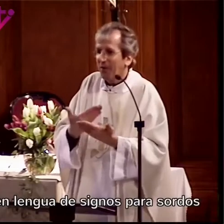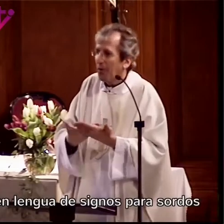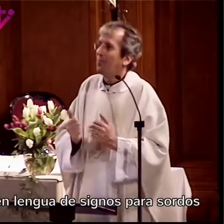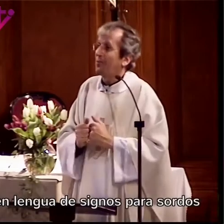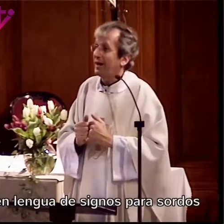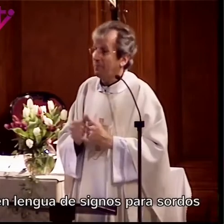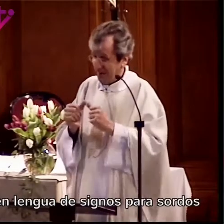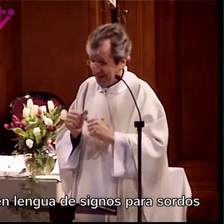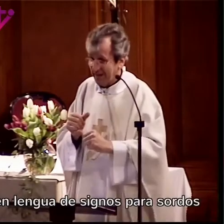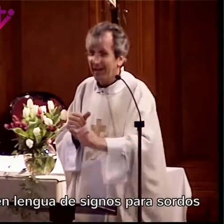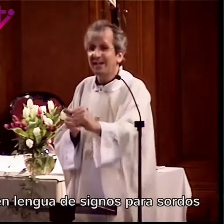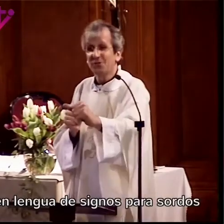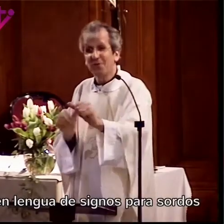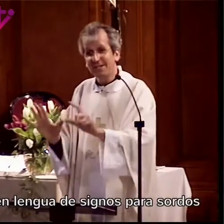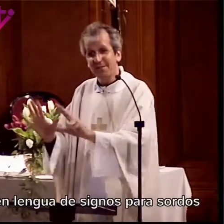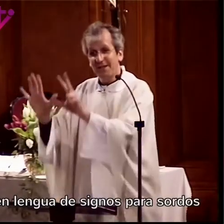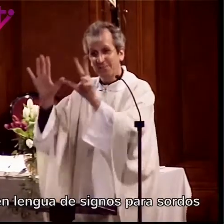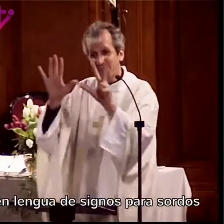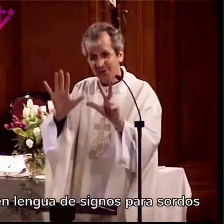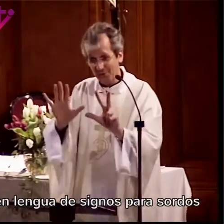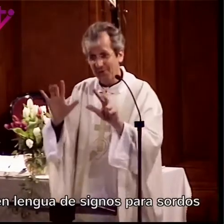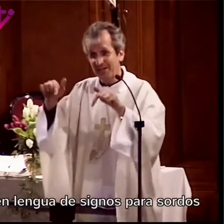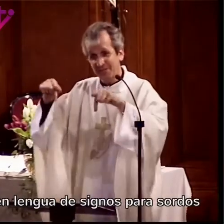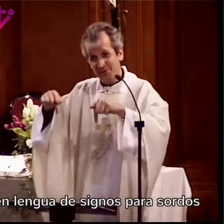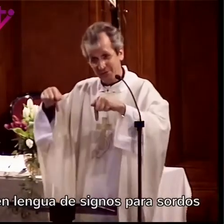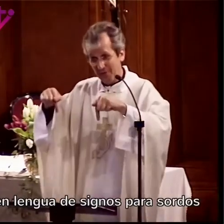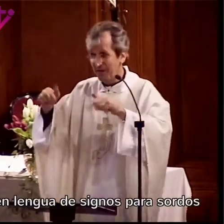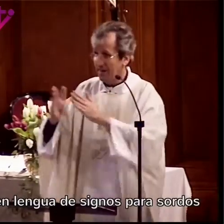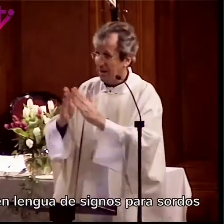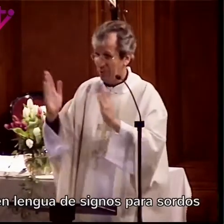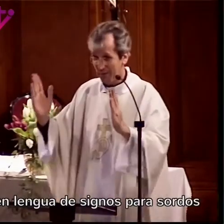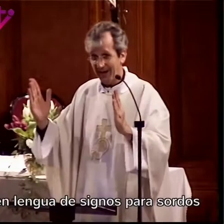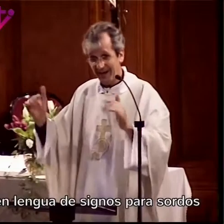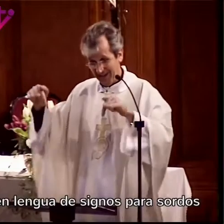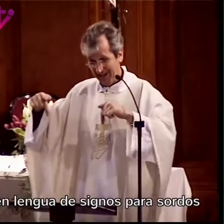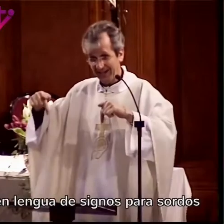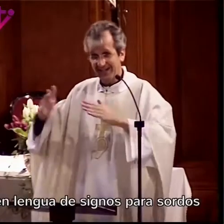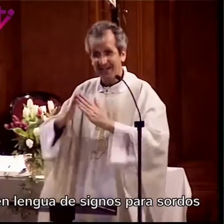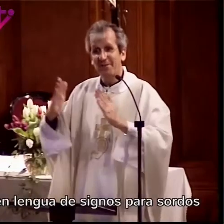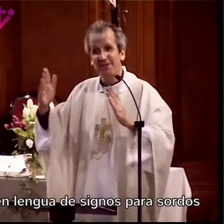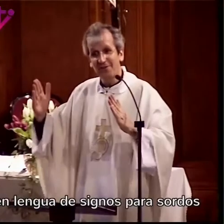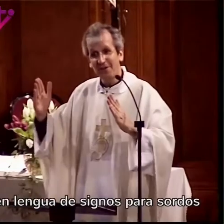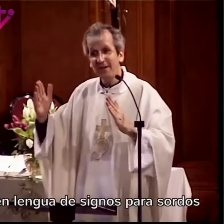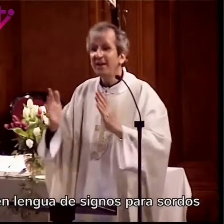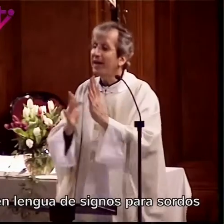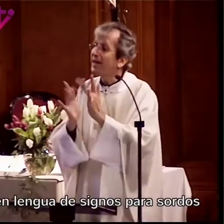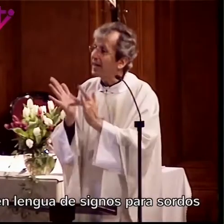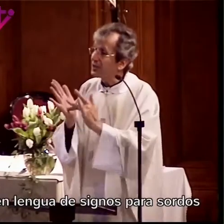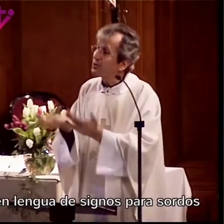comprobar es una semana después ocho días después coincide de alguna manera en esta celebración de hoy en que Jesús